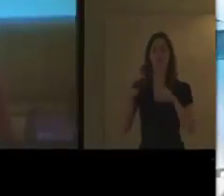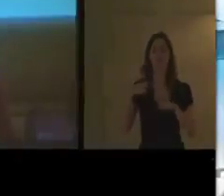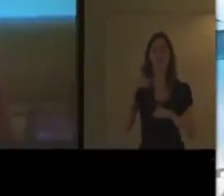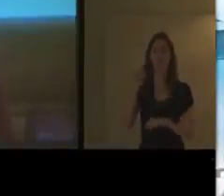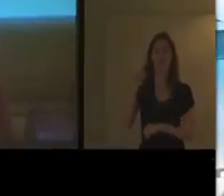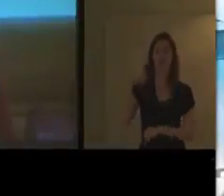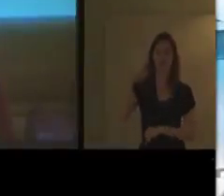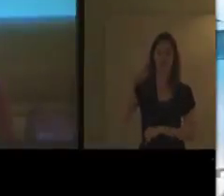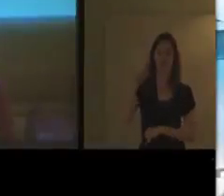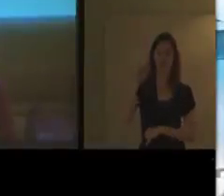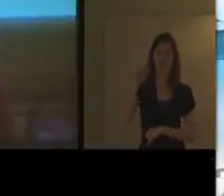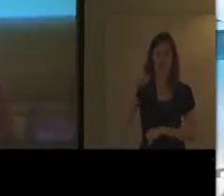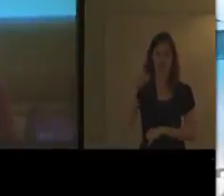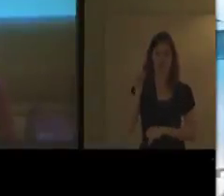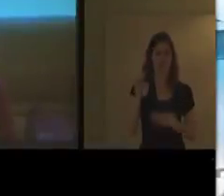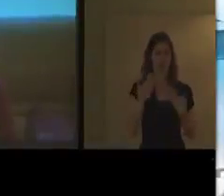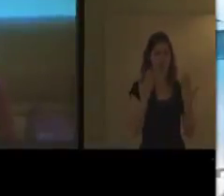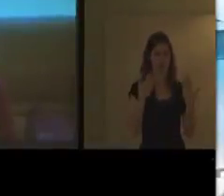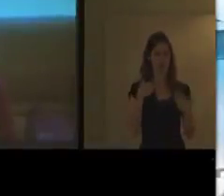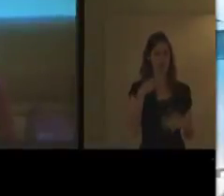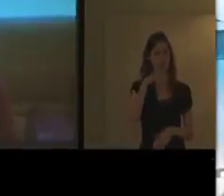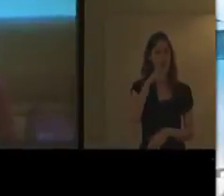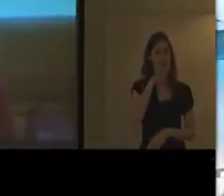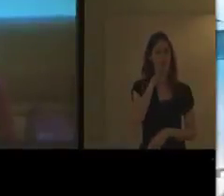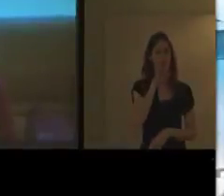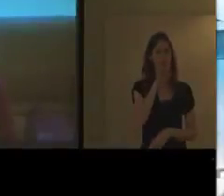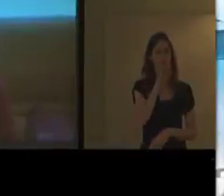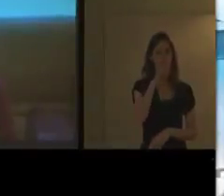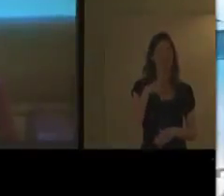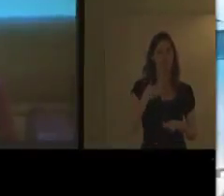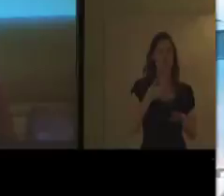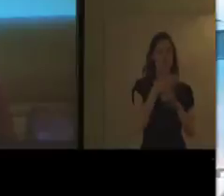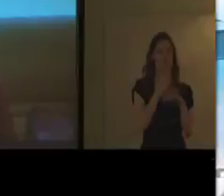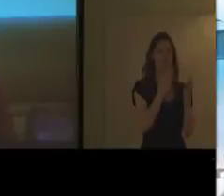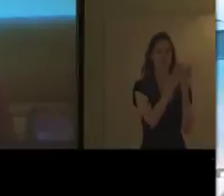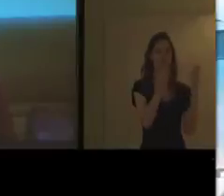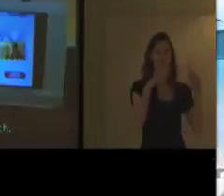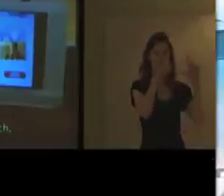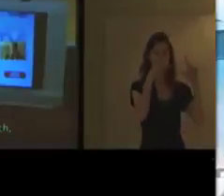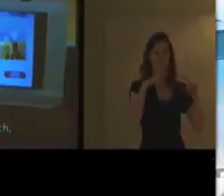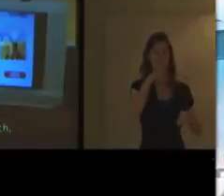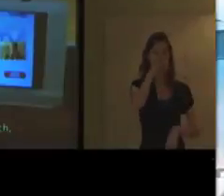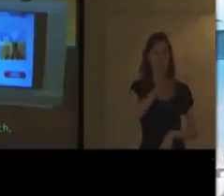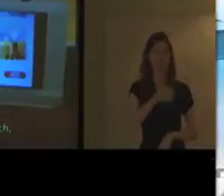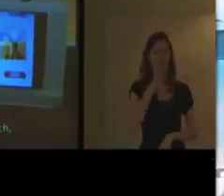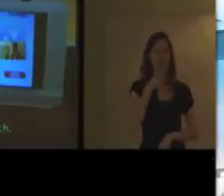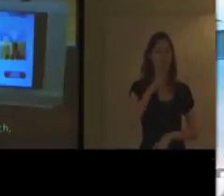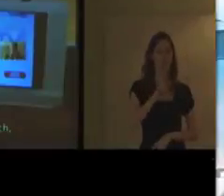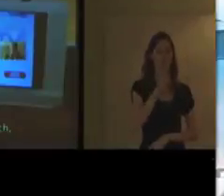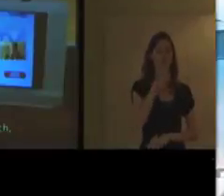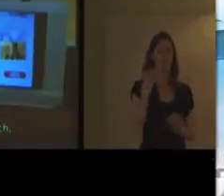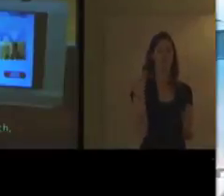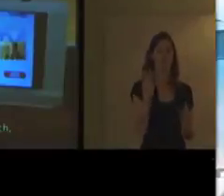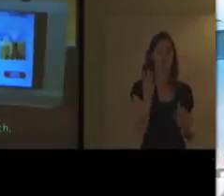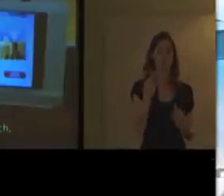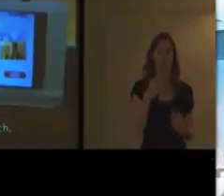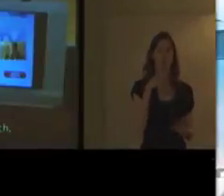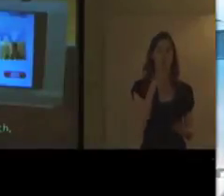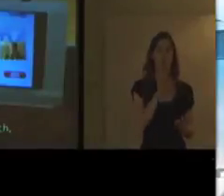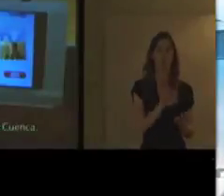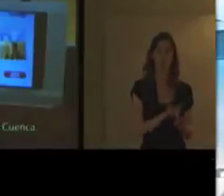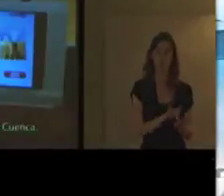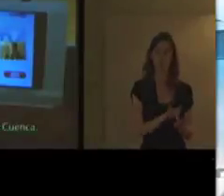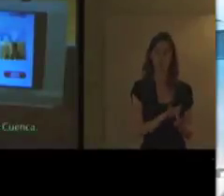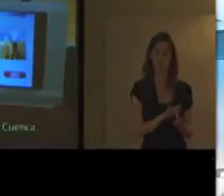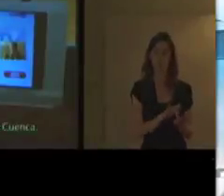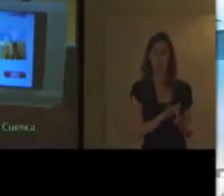Anda, pues yo me he ido con Marisol a ver una exposición de fotografías que me han encantado. Pero lo que más me ha gustado ha sido una de la iglesia del